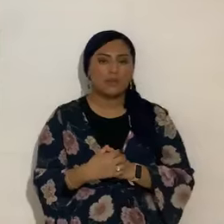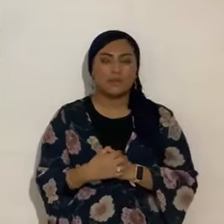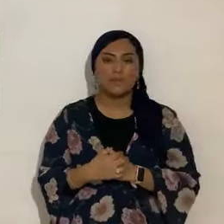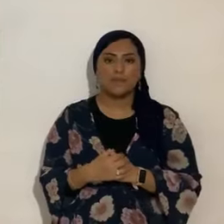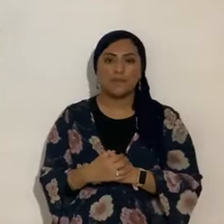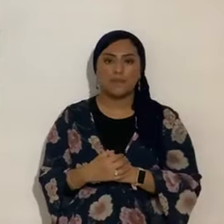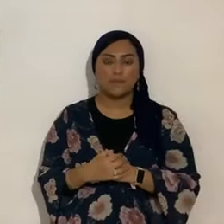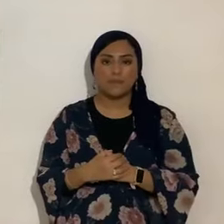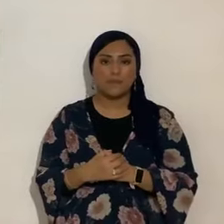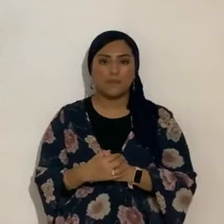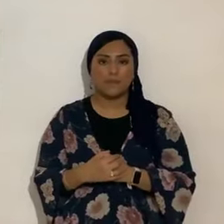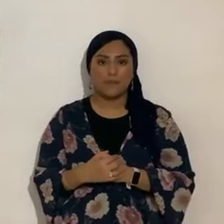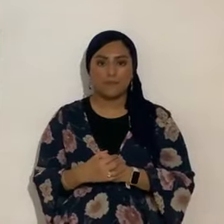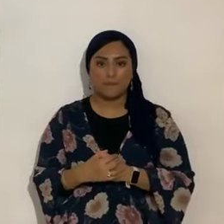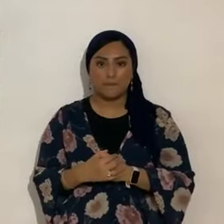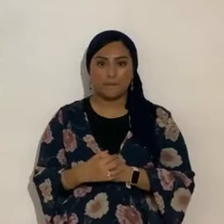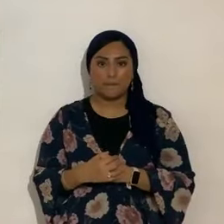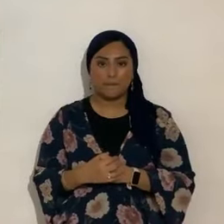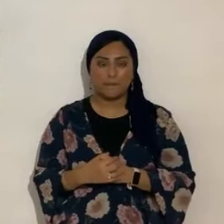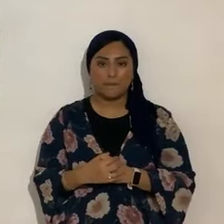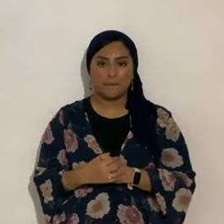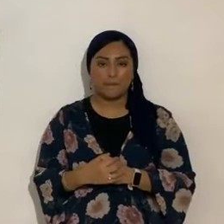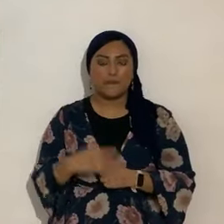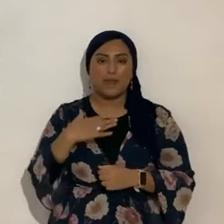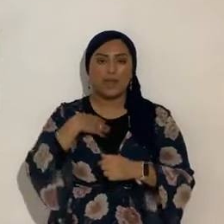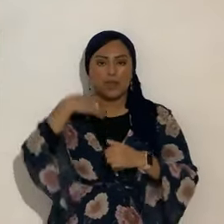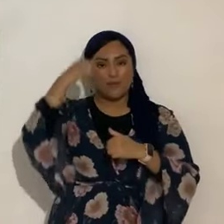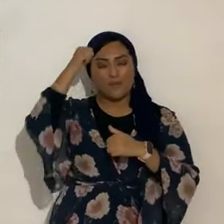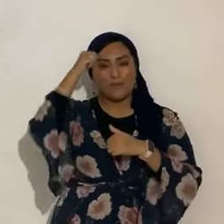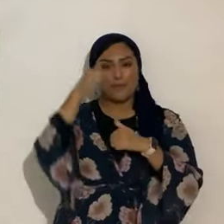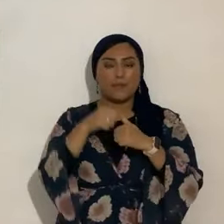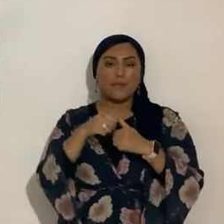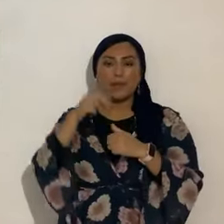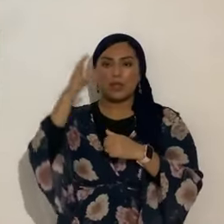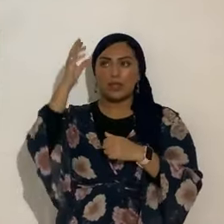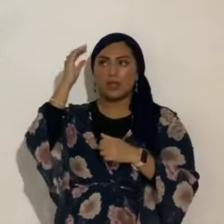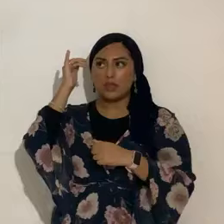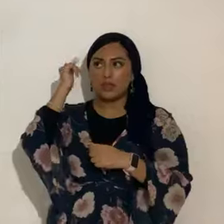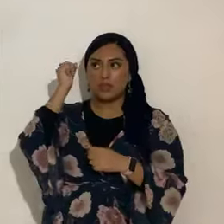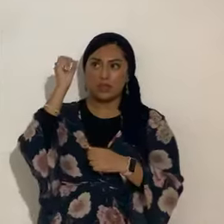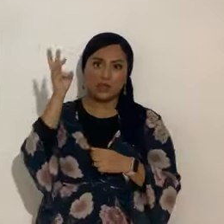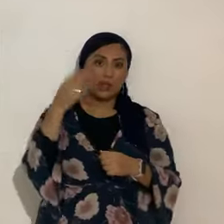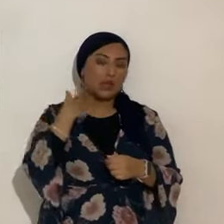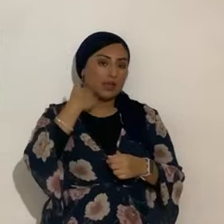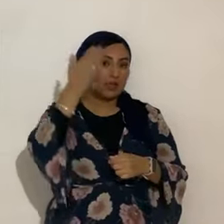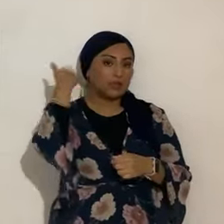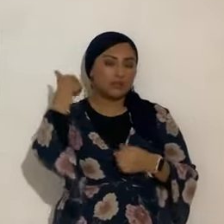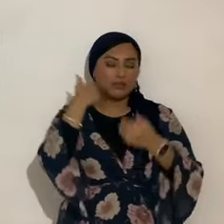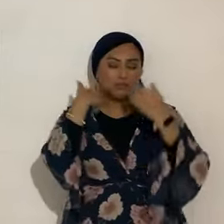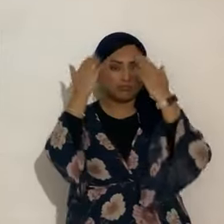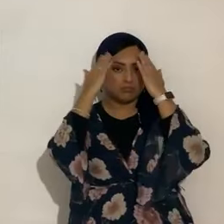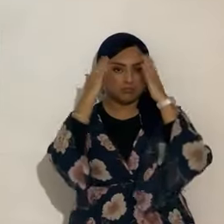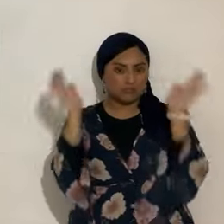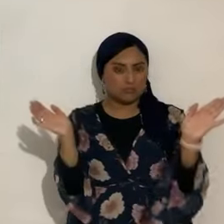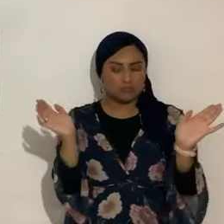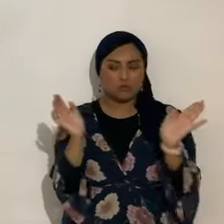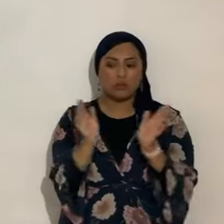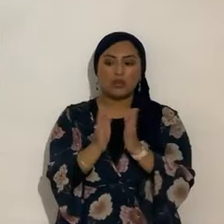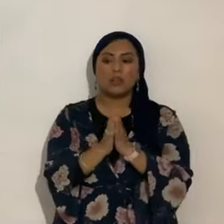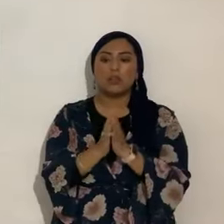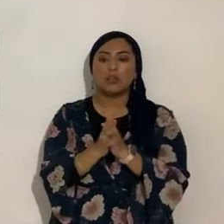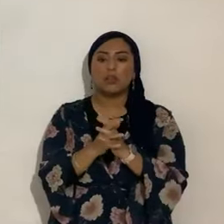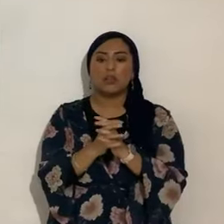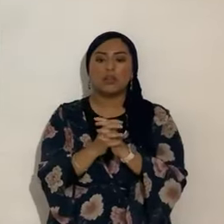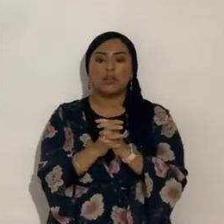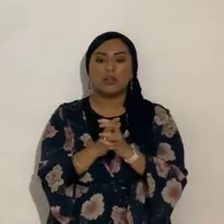y recto, pero todo el verso. Y me acordé entonces que Yahshua, bueno, no lo conocía con su nombre verdadero, ¿verdad? Pero decía